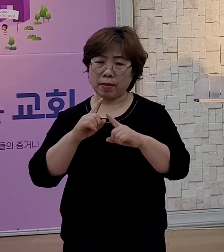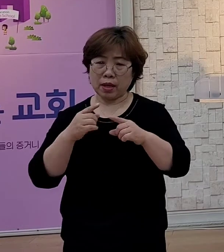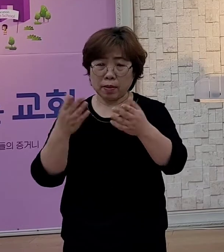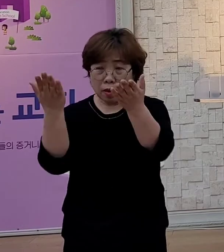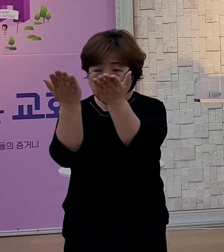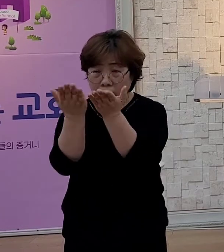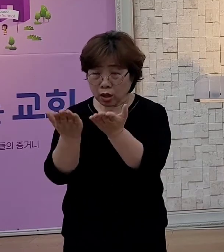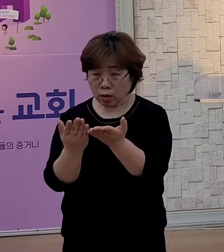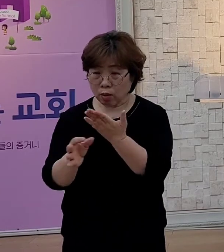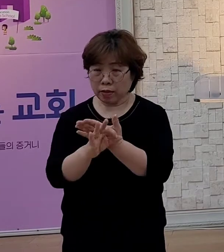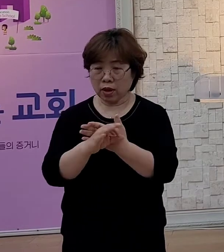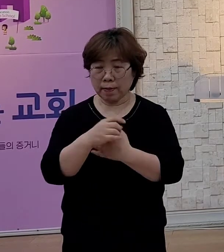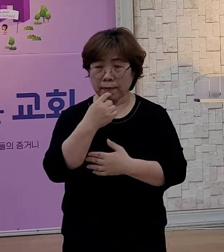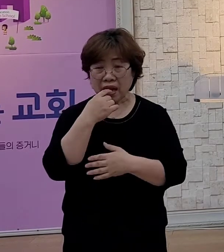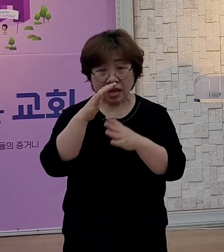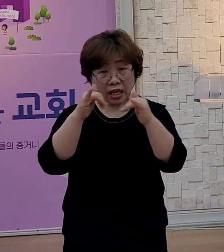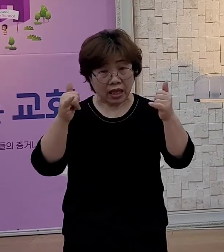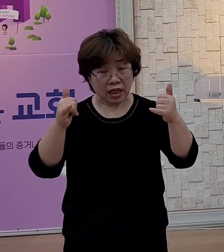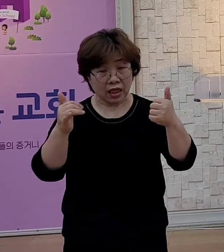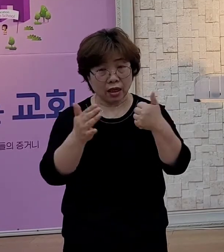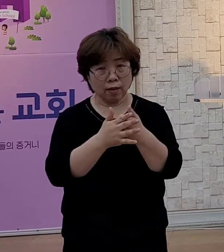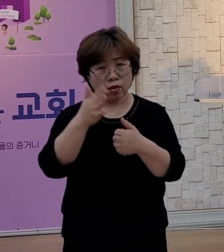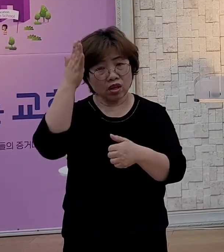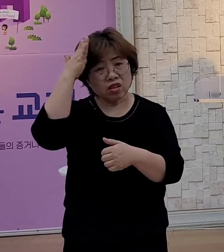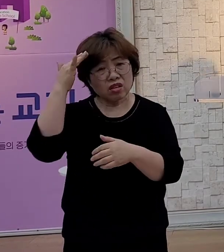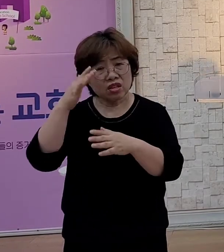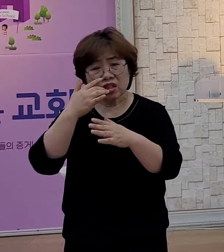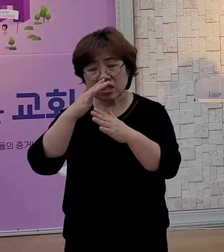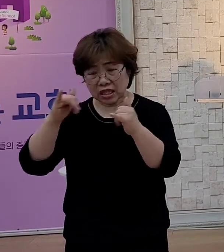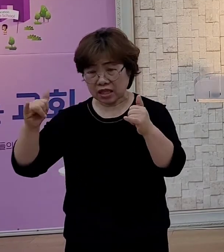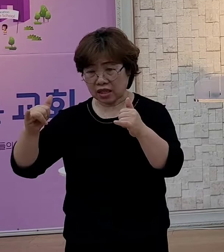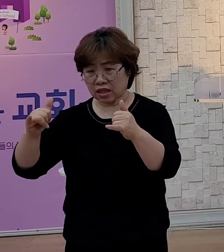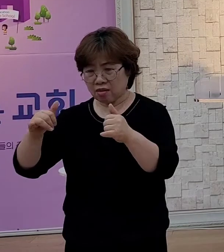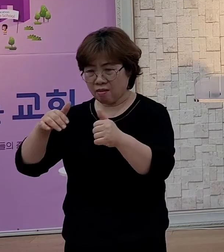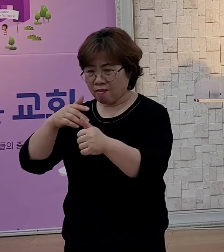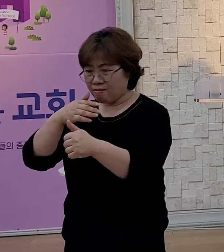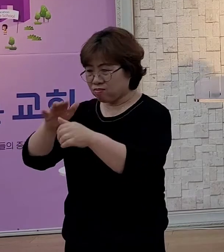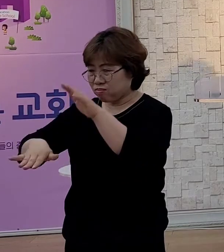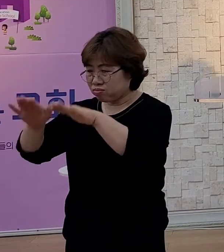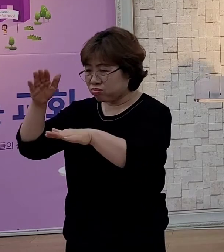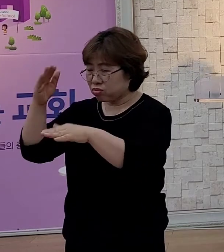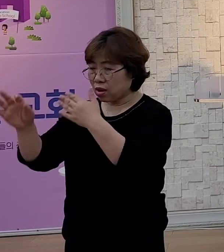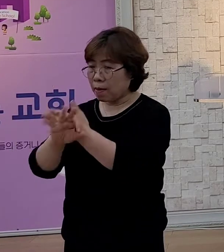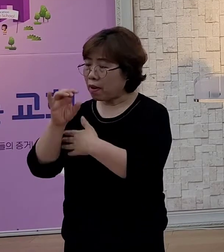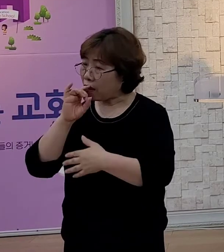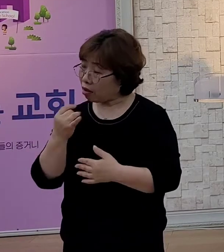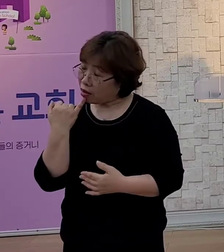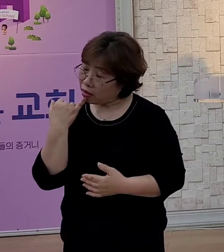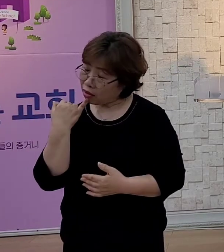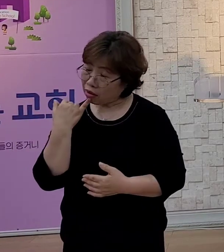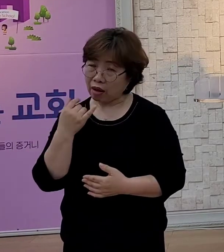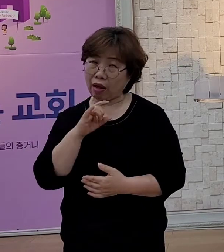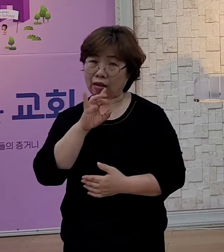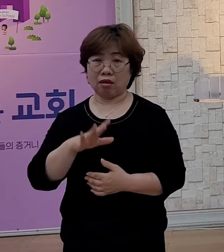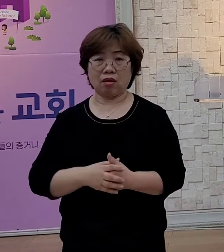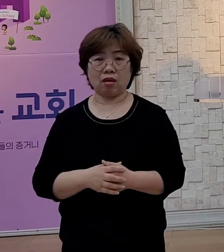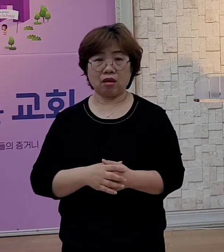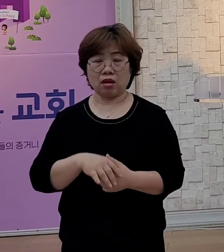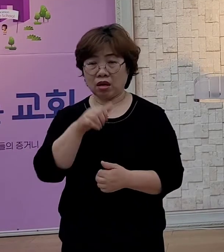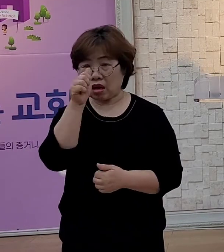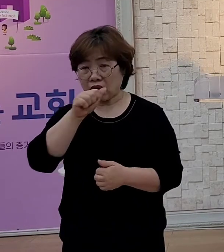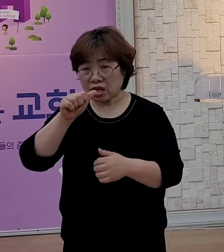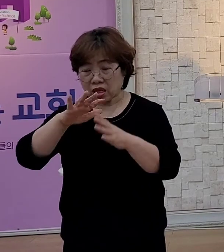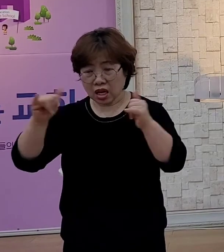내가 백인이라는 이유만으로 흑인 사람을 그냥 대놓고 차별하고 무시하는 것, 아시아인이라고 이렇게 대놓고